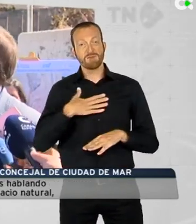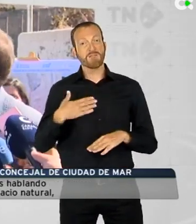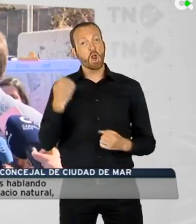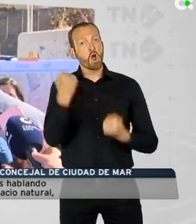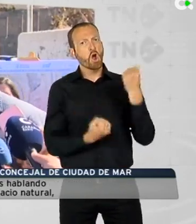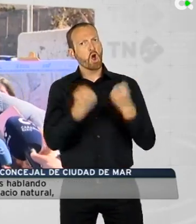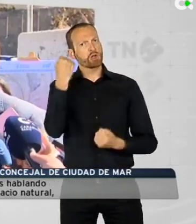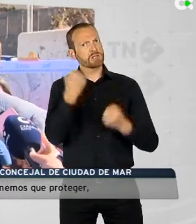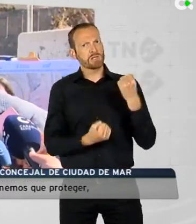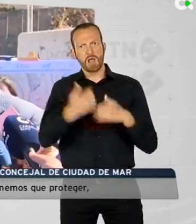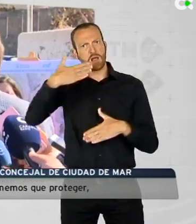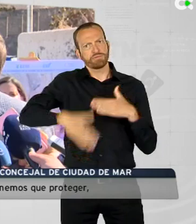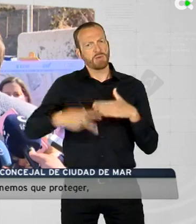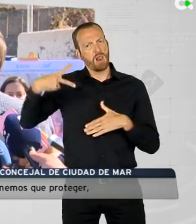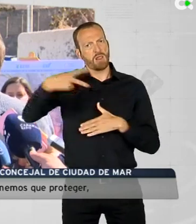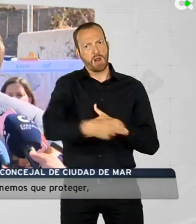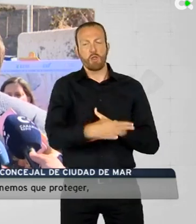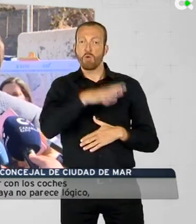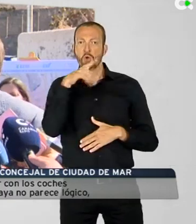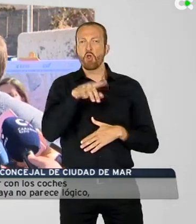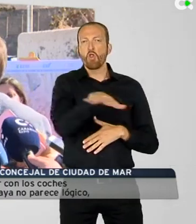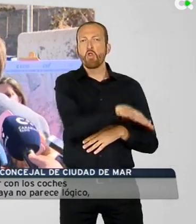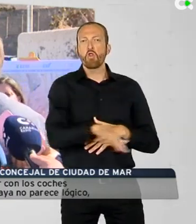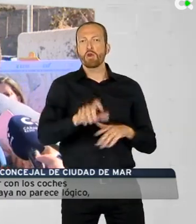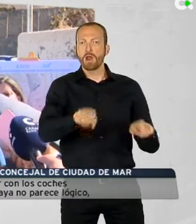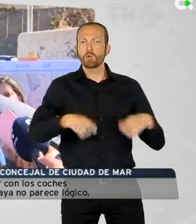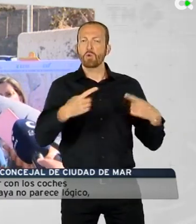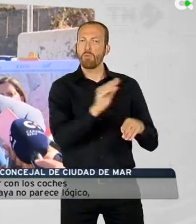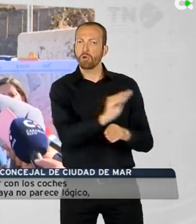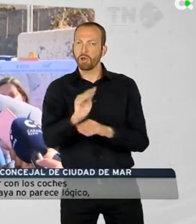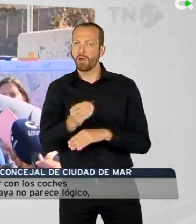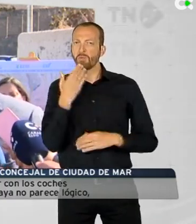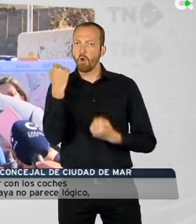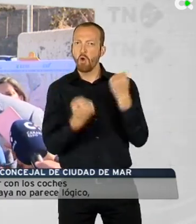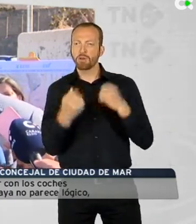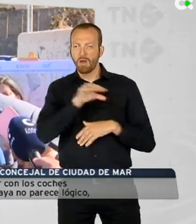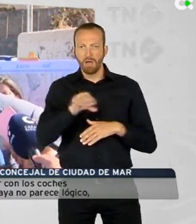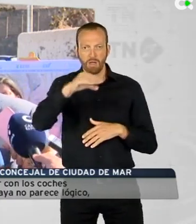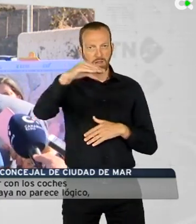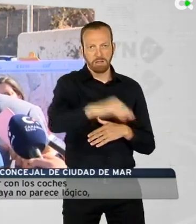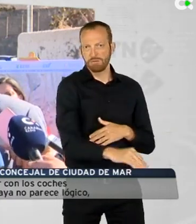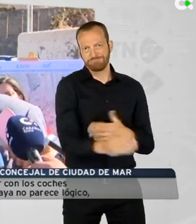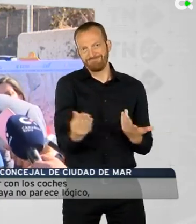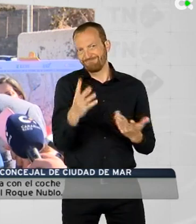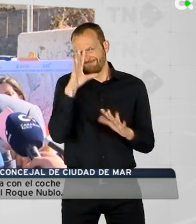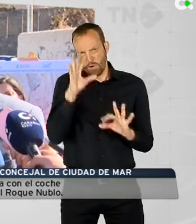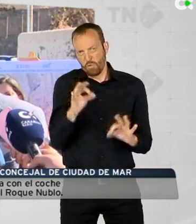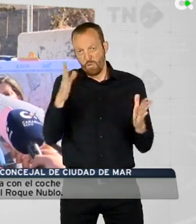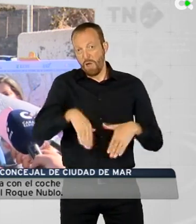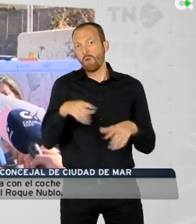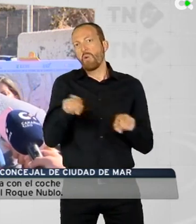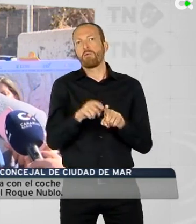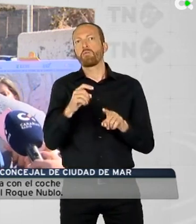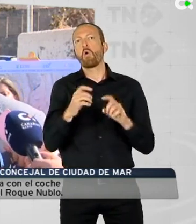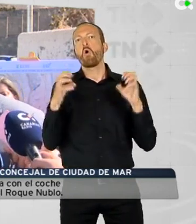Estamos hablando de un espacio natural, un espacio que tenemos que proteger, en donde entrar con los coches hasta la misma playa no parece lógico, ¿no? Uno no llega con el